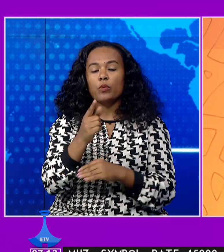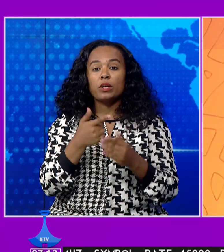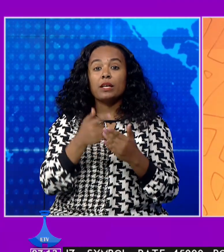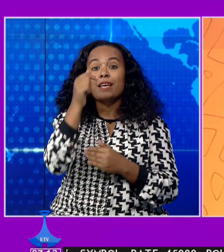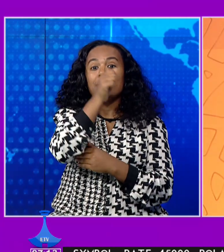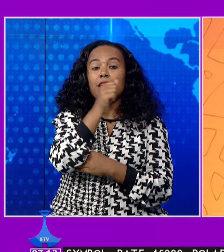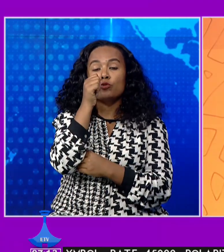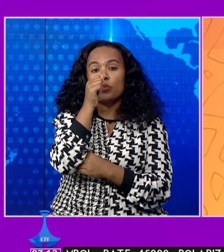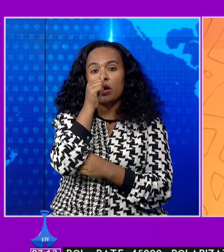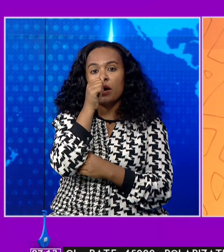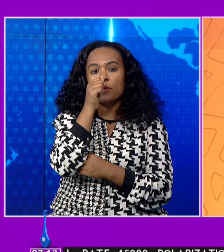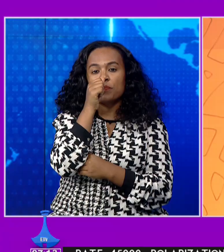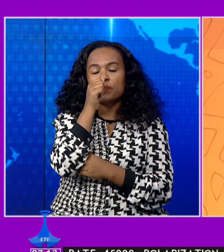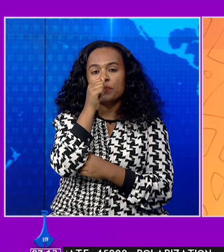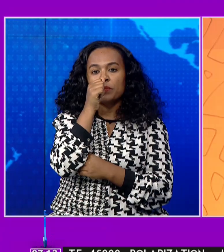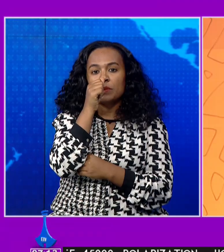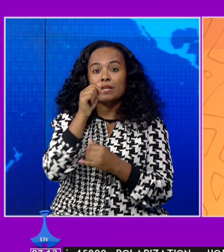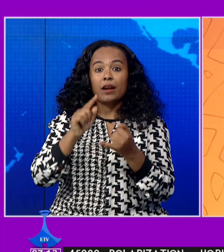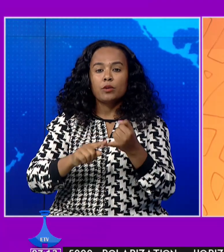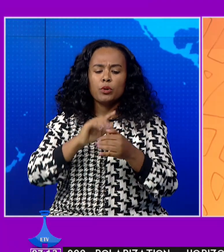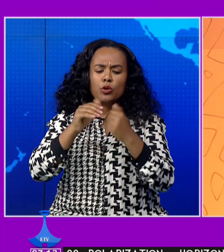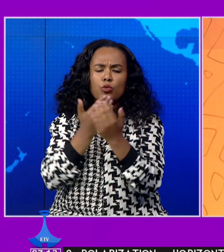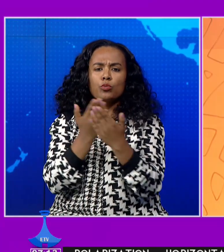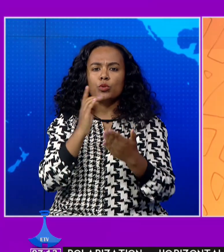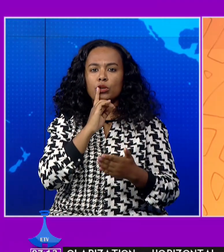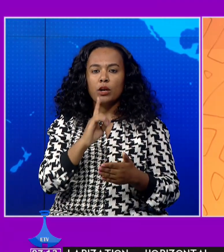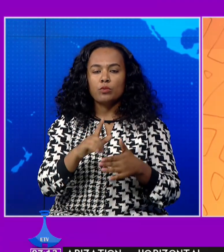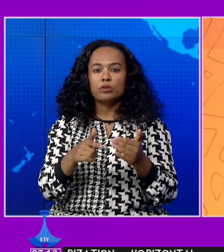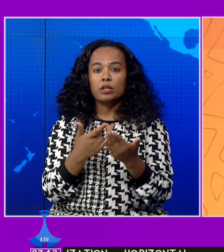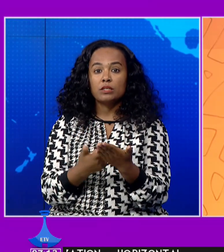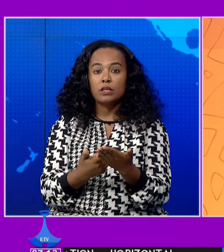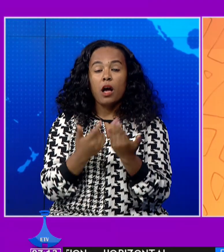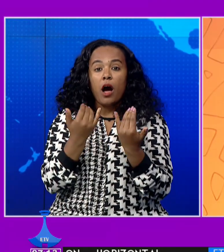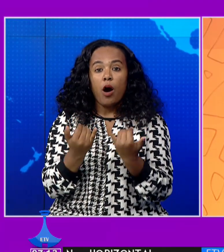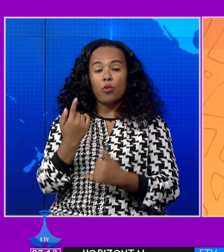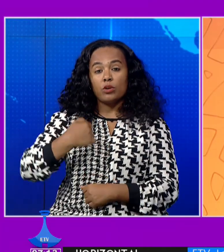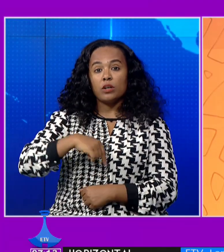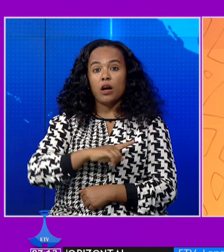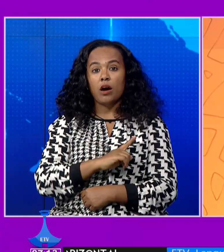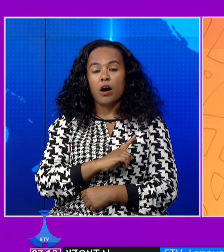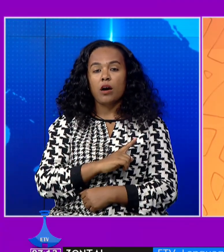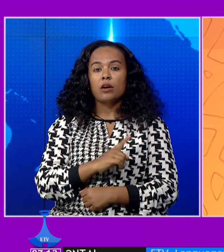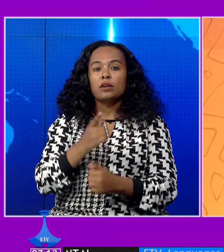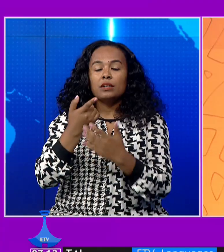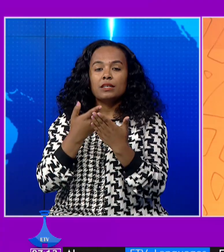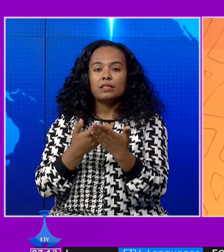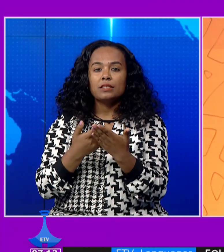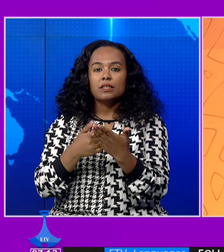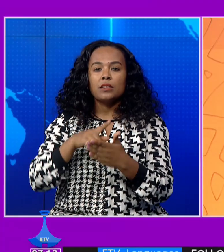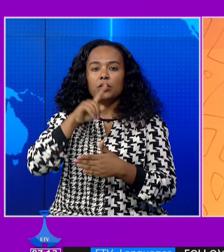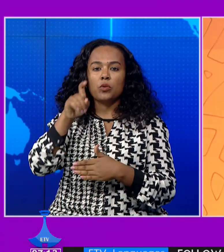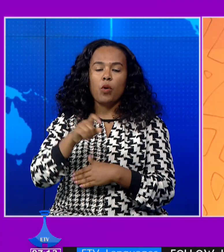የኢትዮጵያ ዳር ድንበር የሁሉም ጉዳይ ነው። ስለዚህ አሁን እኛ ጋር እነዚህ ላይ ጥያቄ ሊነሱ